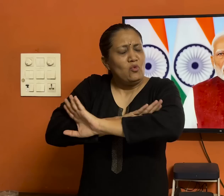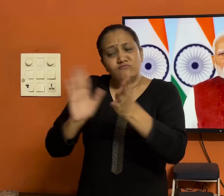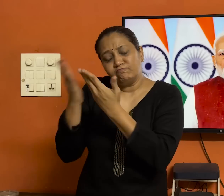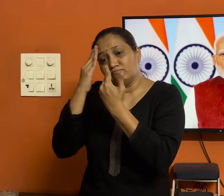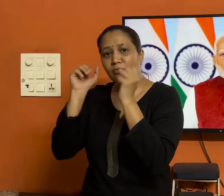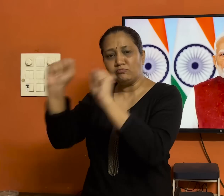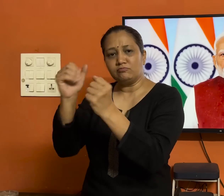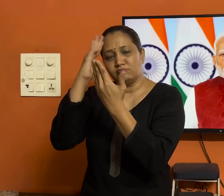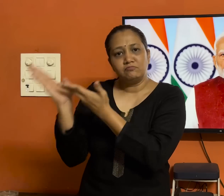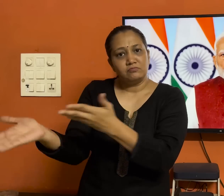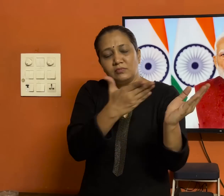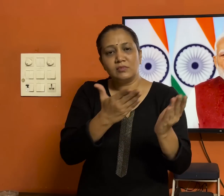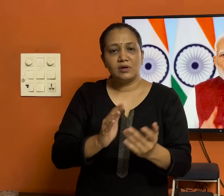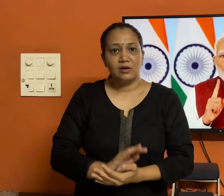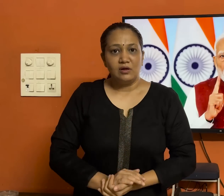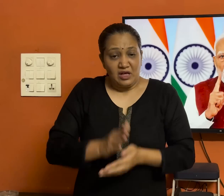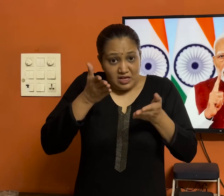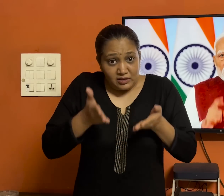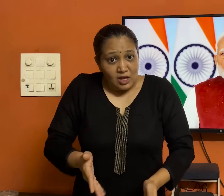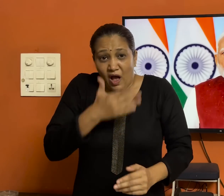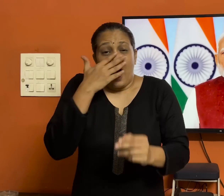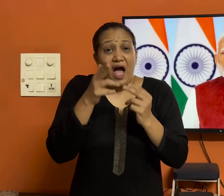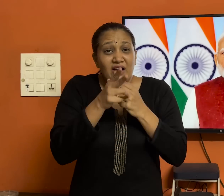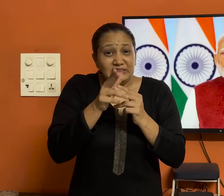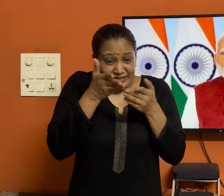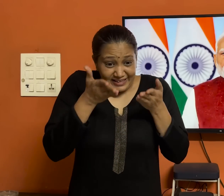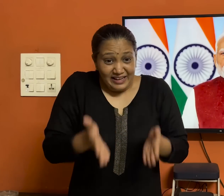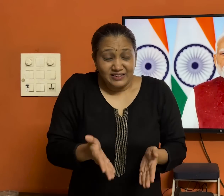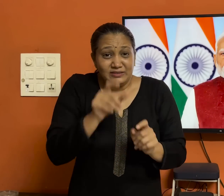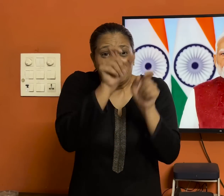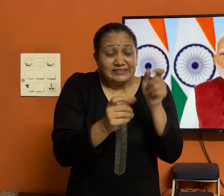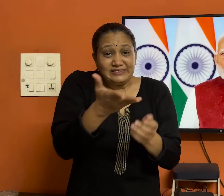और आज हर आतंकी,